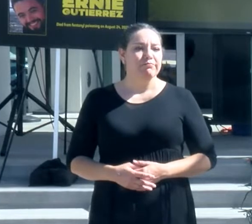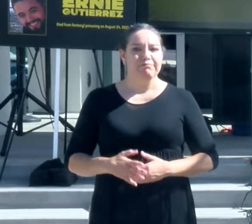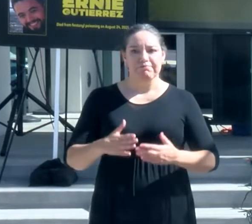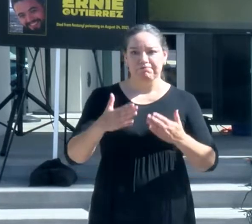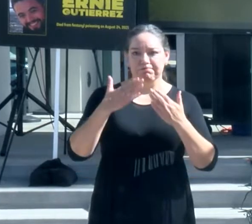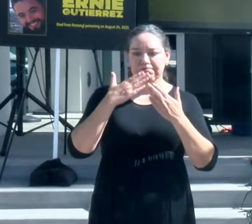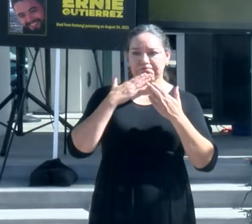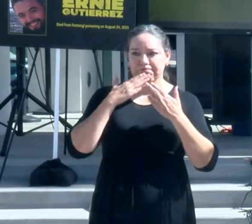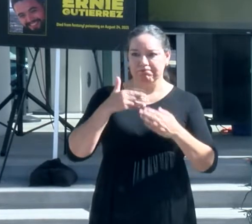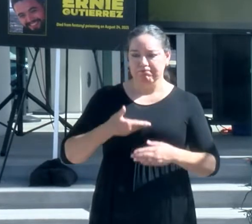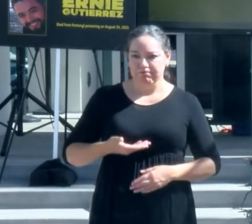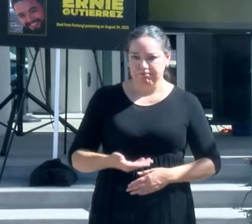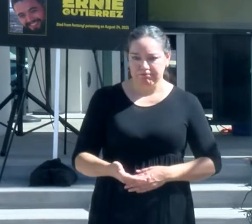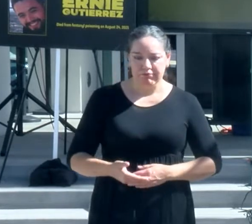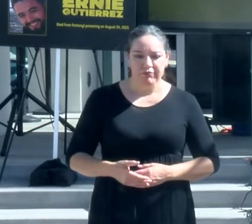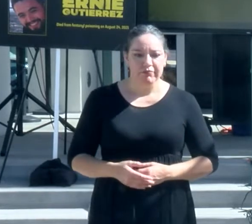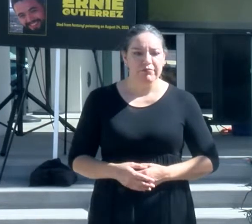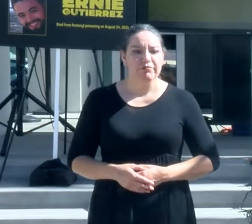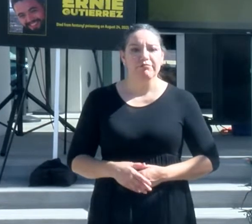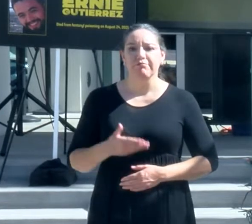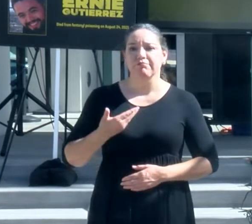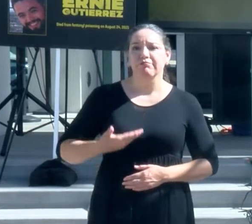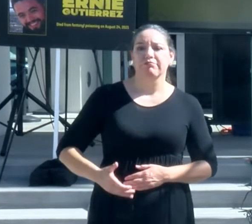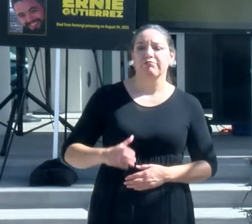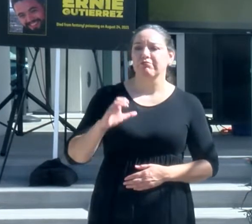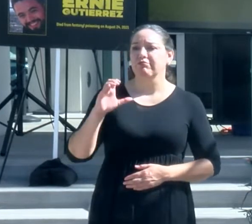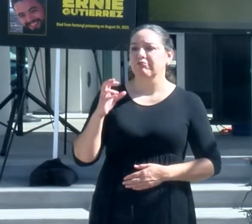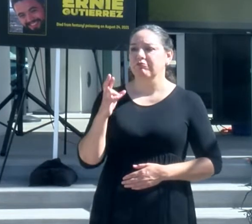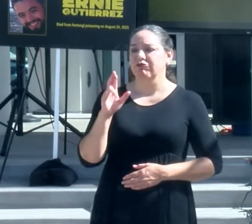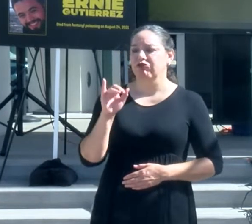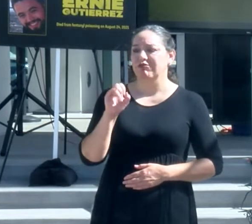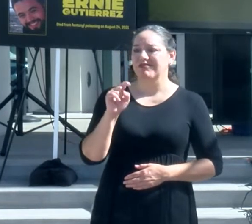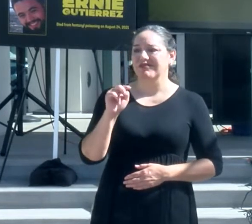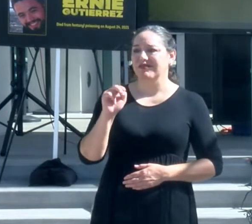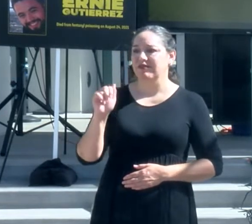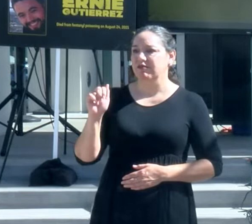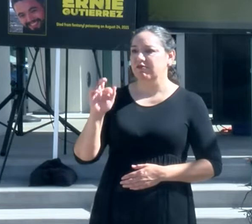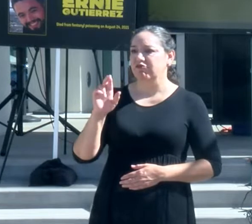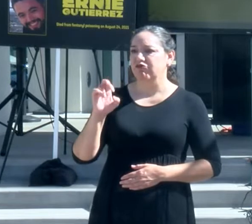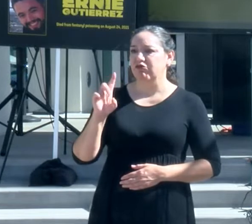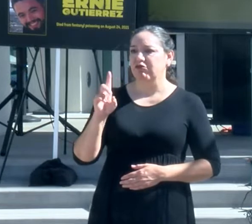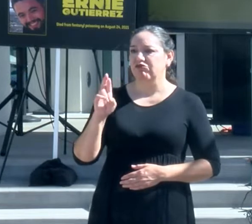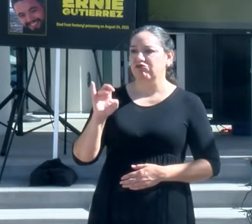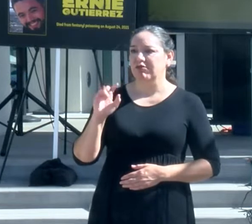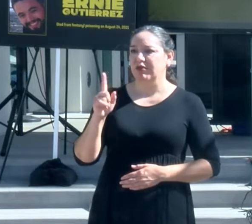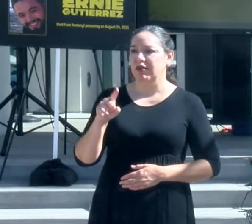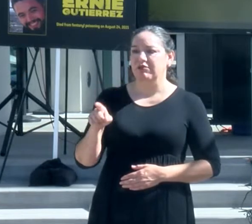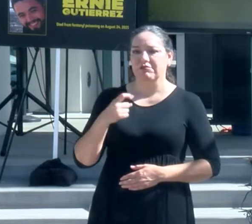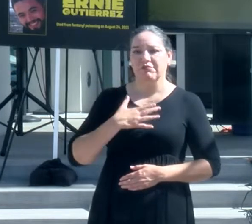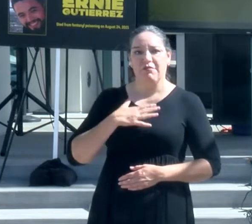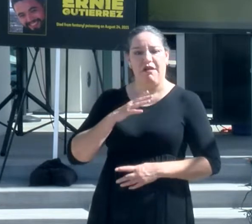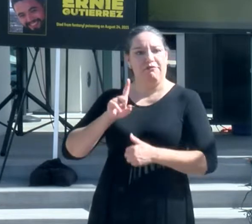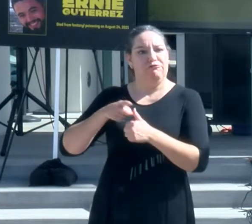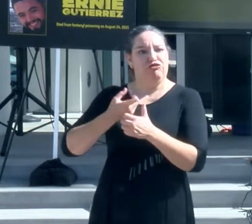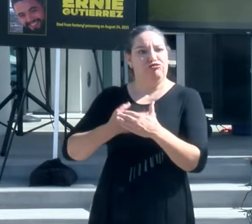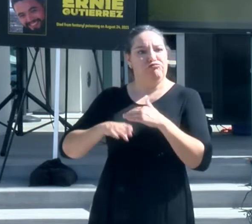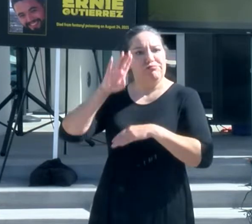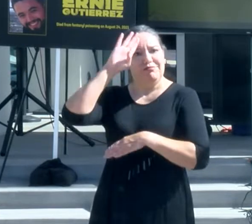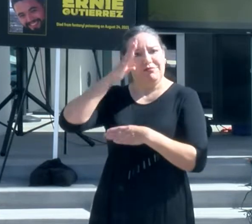Thank you for having me. My name is Christina Rodriguez, and I lost my firstborn son, Ernie